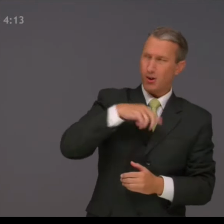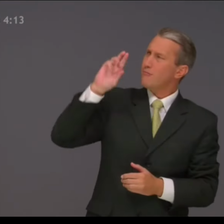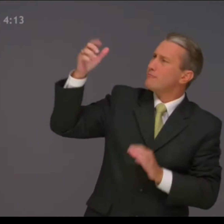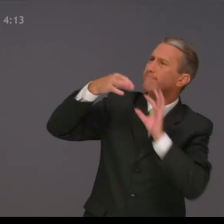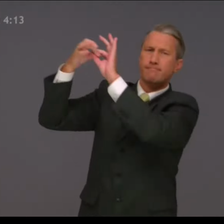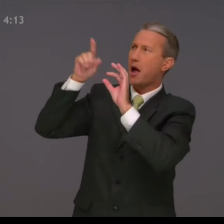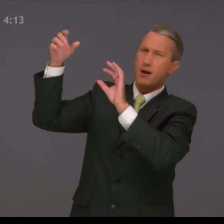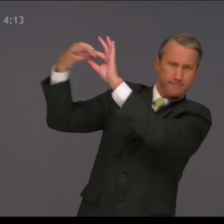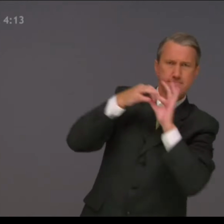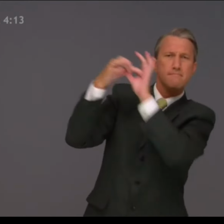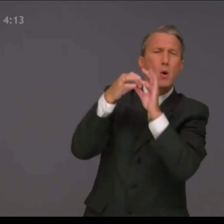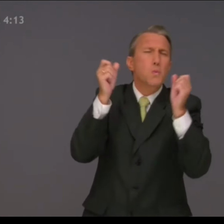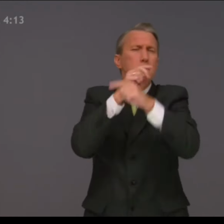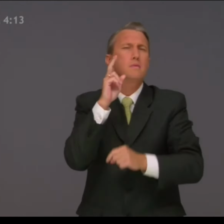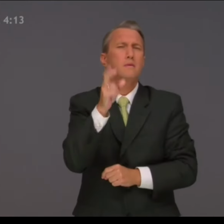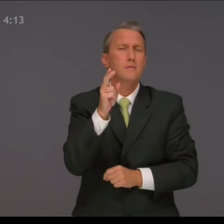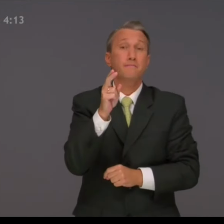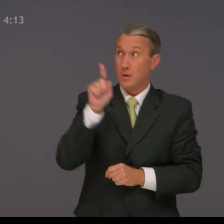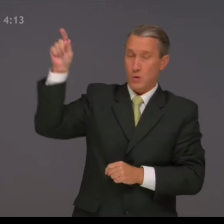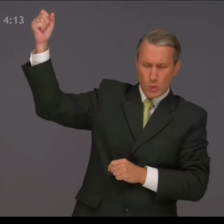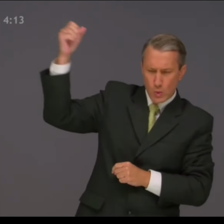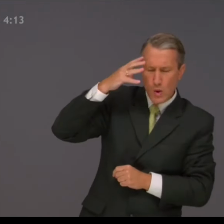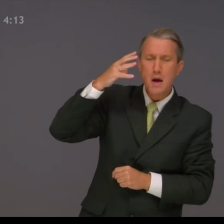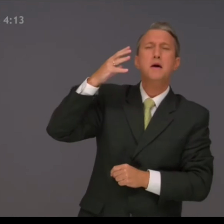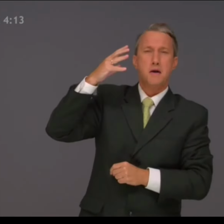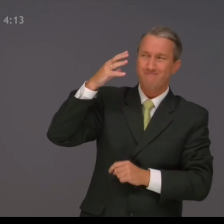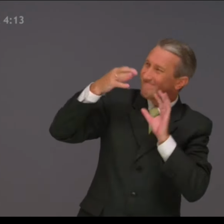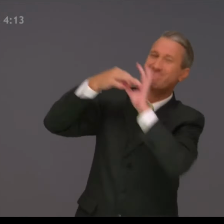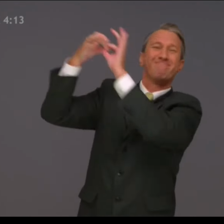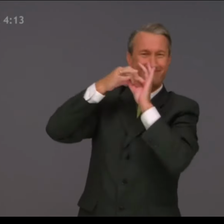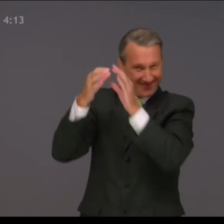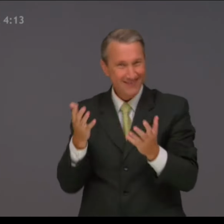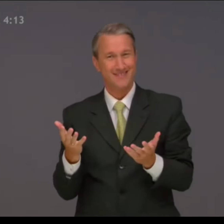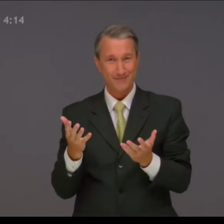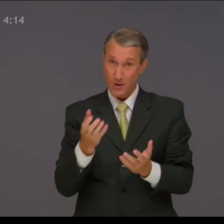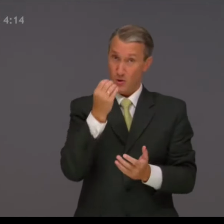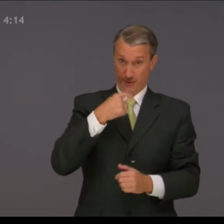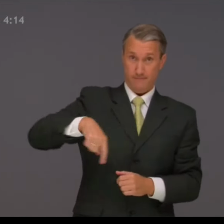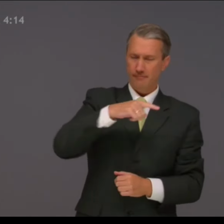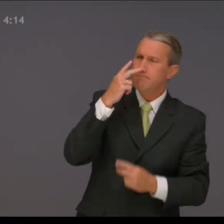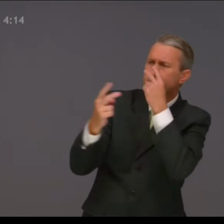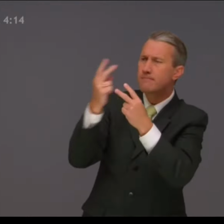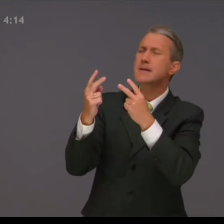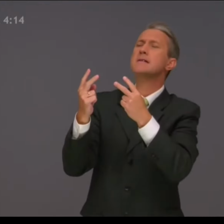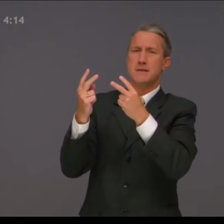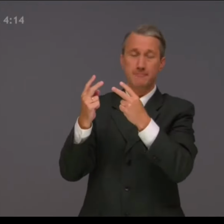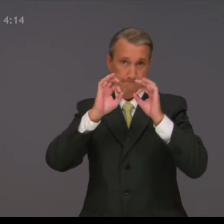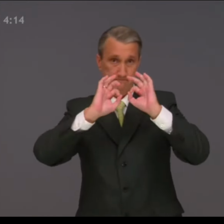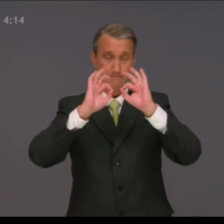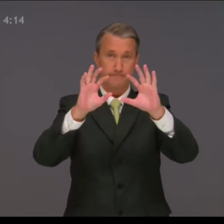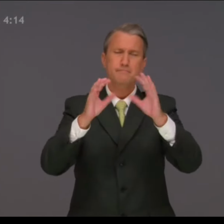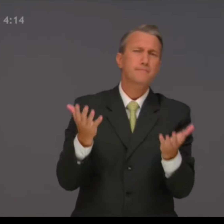iki tane yedek karbondioksit tüpü var. Yine o. En son 4 ile 6 lira arasıydı şunun